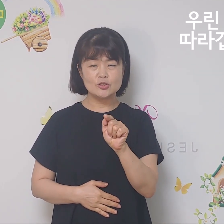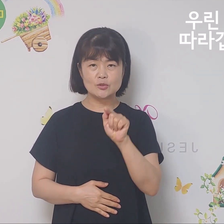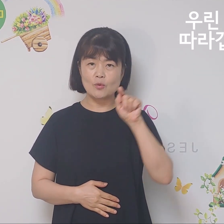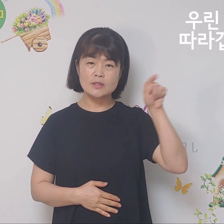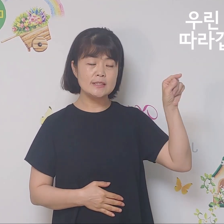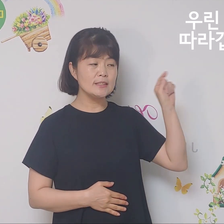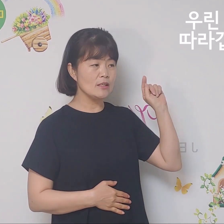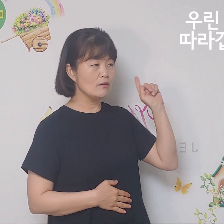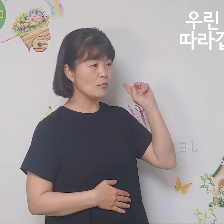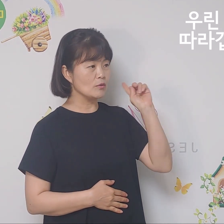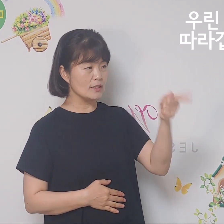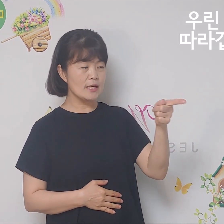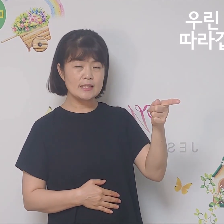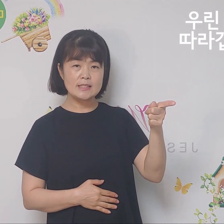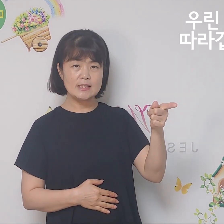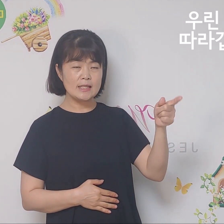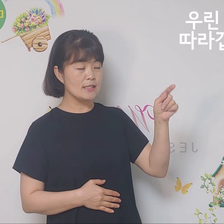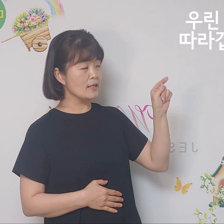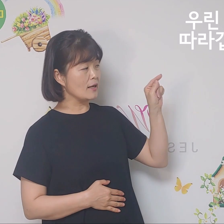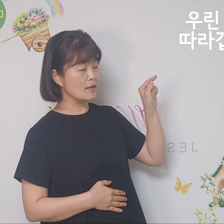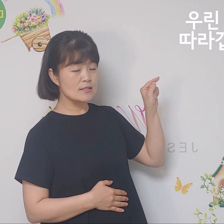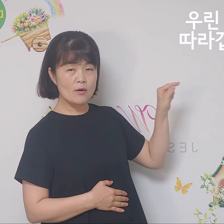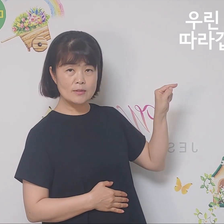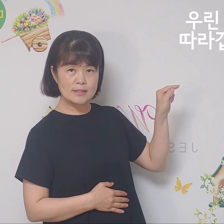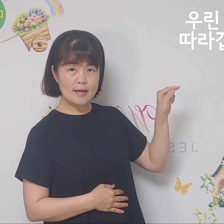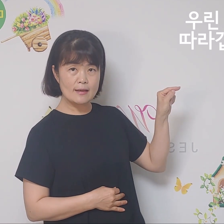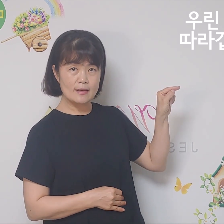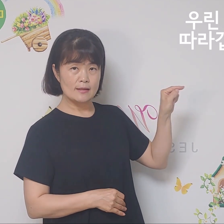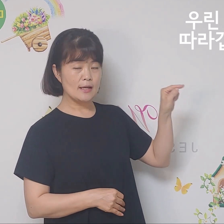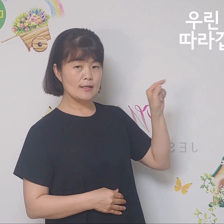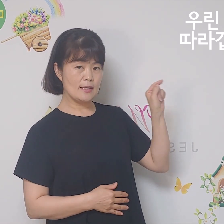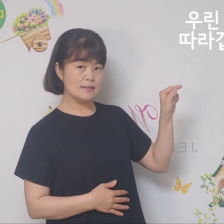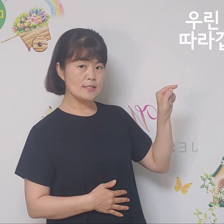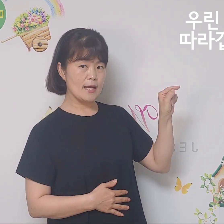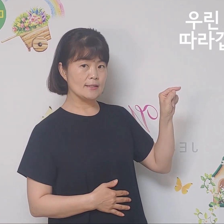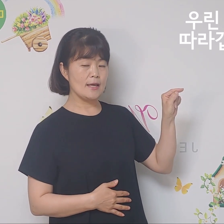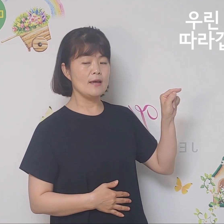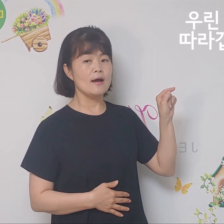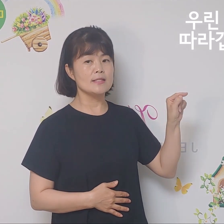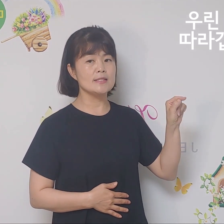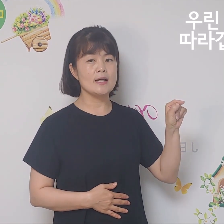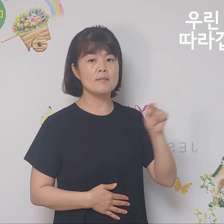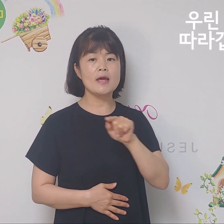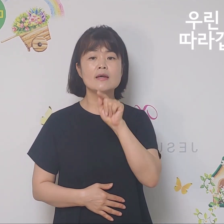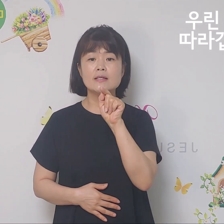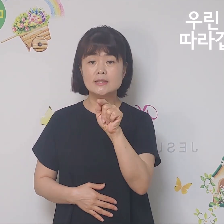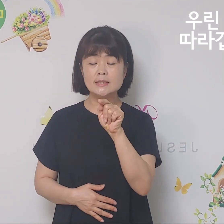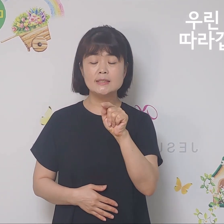찍어주시고 그는요 뭐 이렇게 삿대질이 아니라 약간 성글게 약간 작게 하신 다음에 그